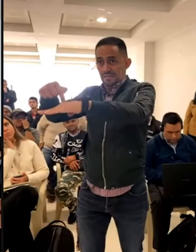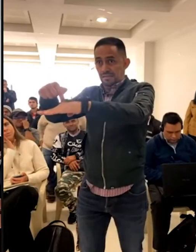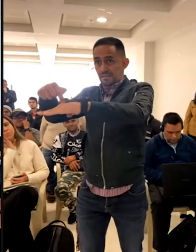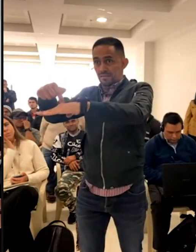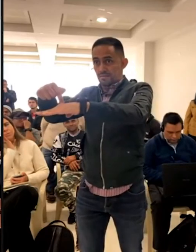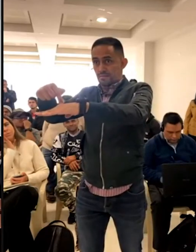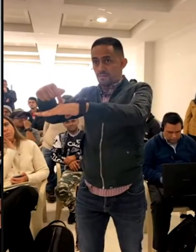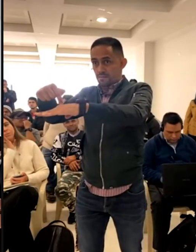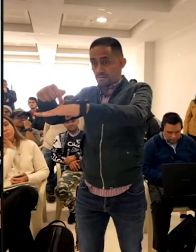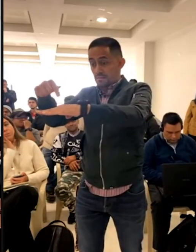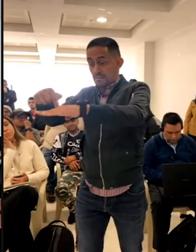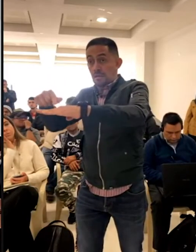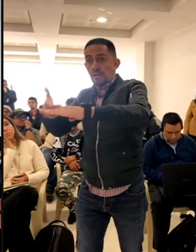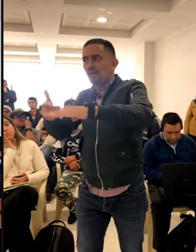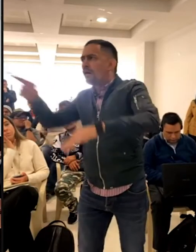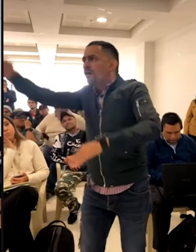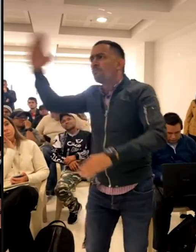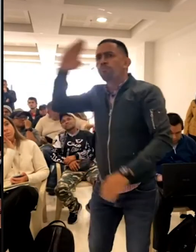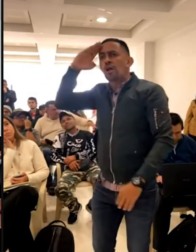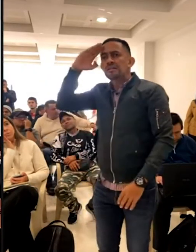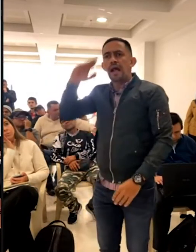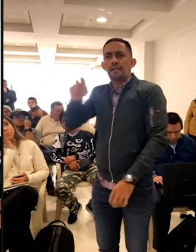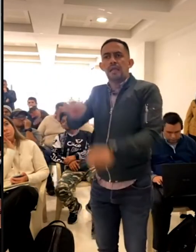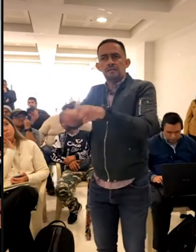un lugar visible